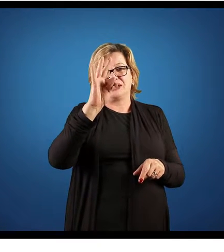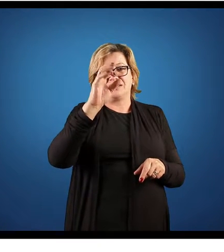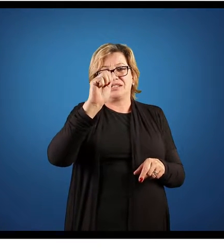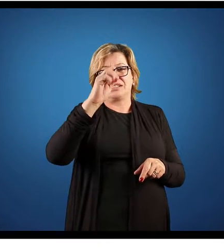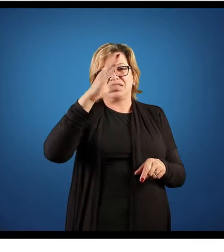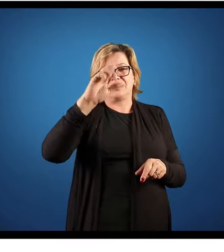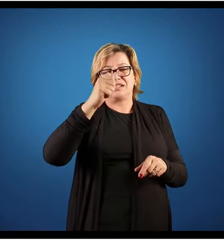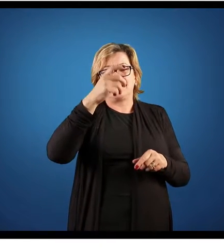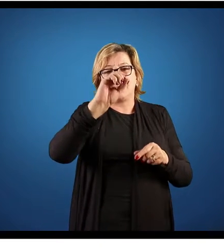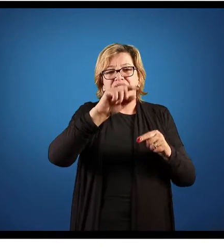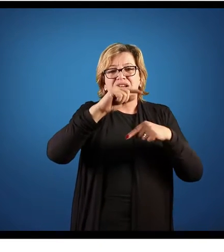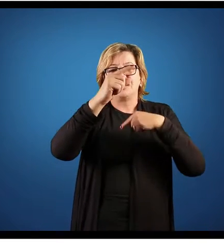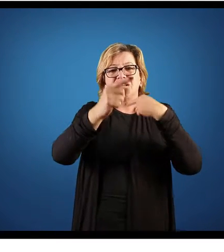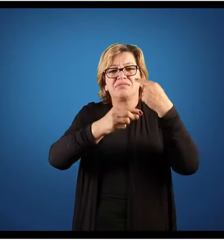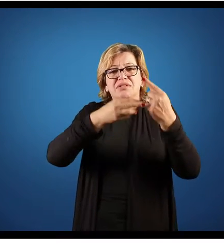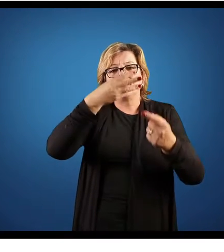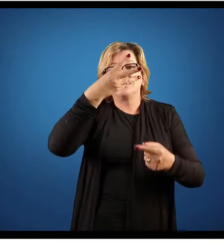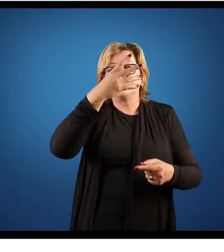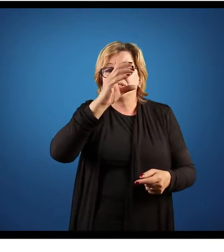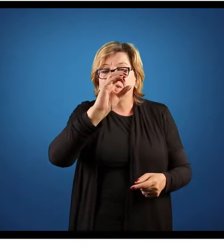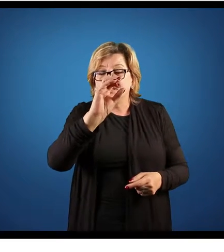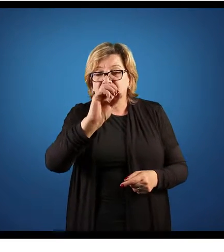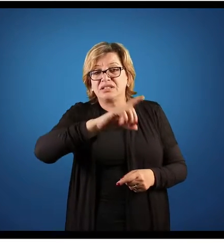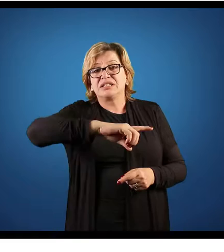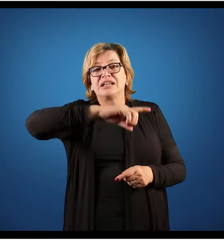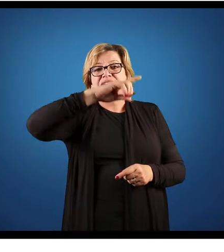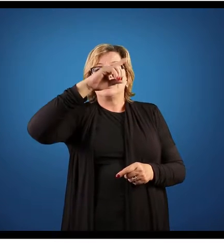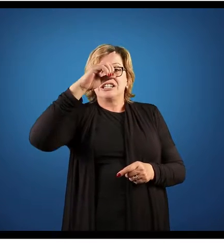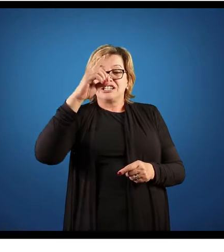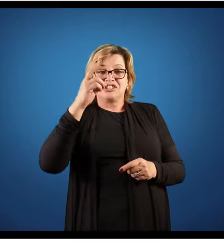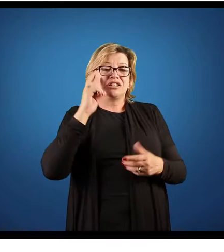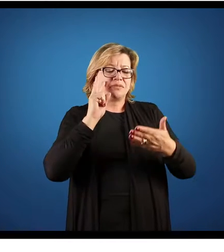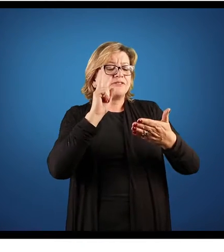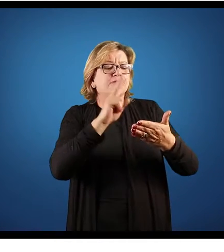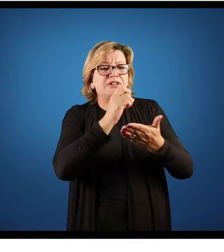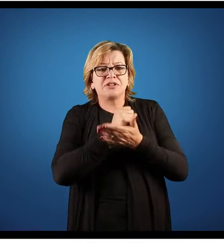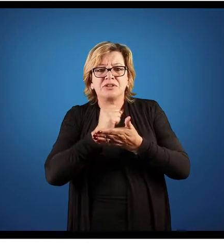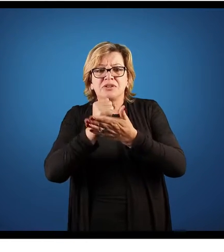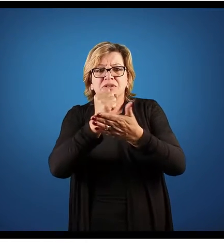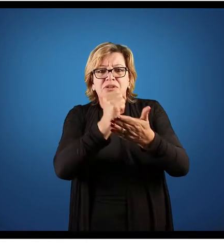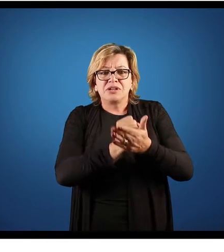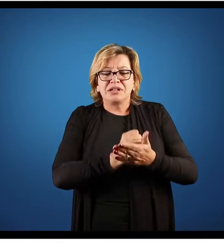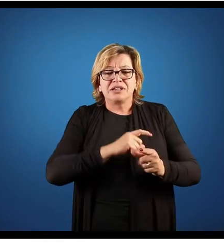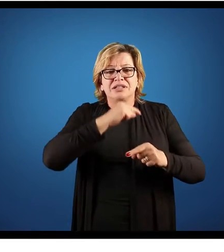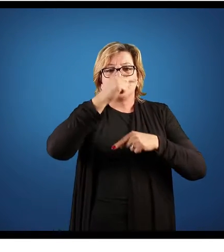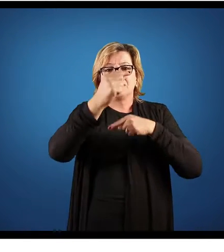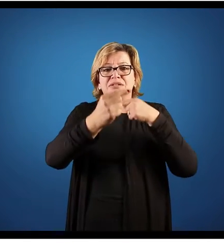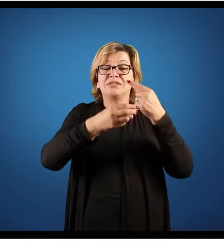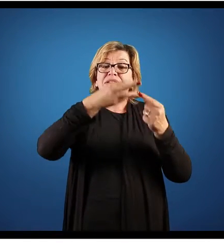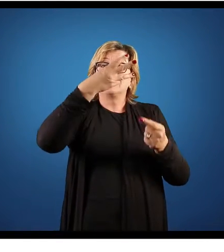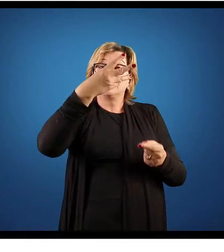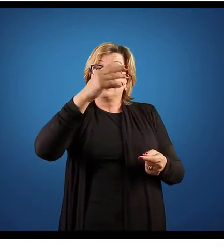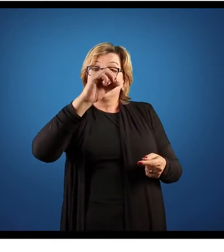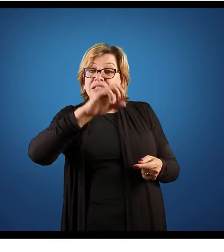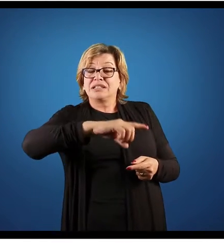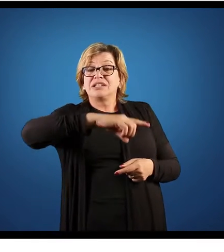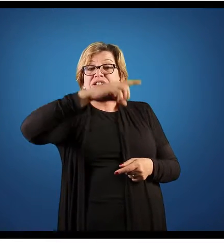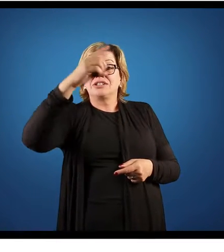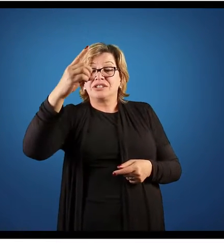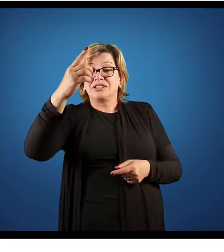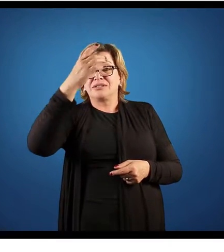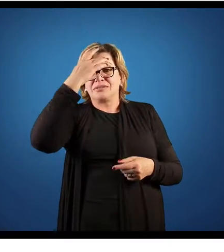30 dias para que possa ver toda essa documentação depois que a pessoa ganhou essa licitação e mais 30 dias para que ela possa entregar